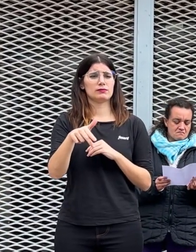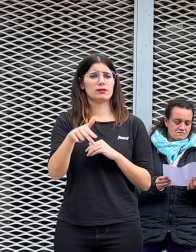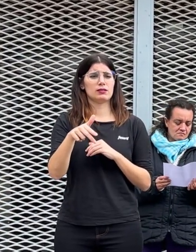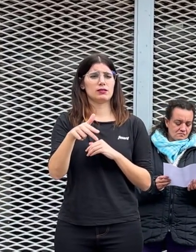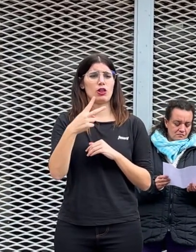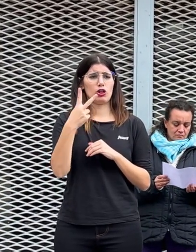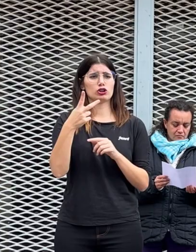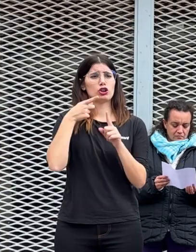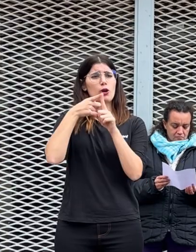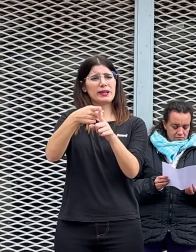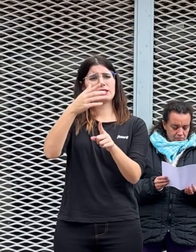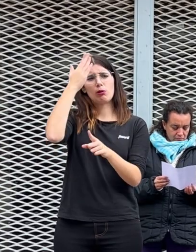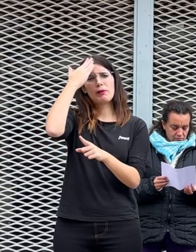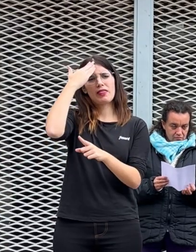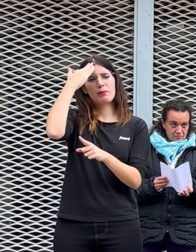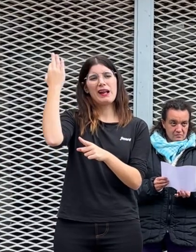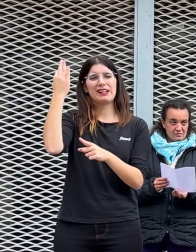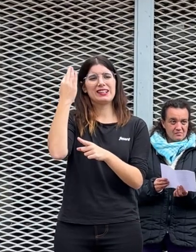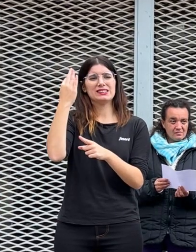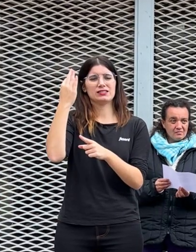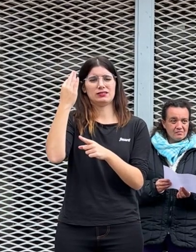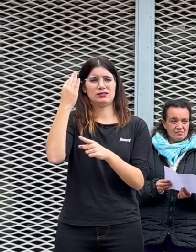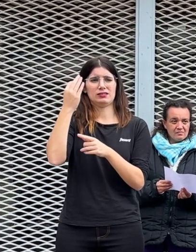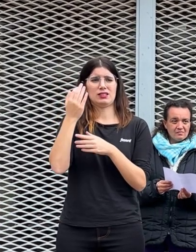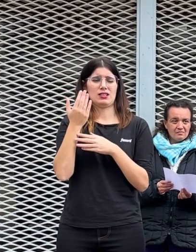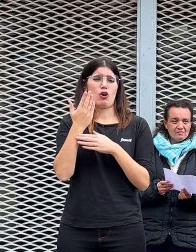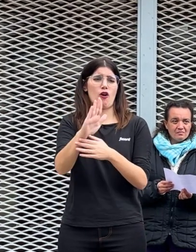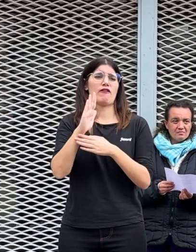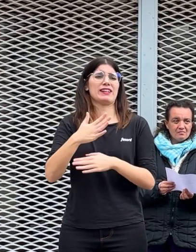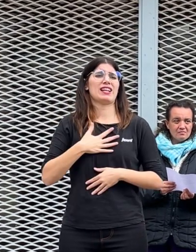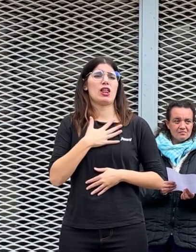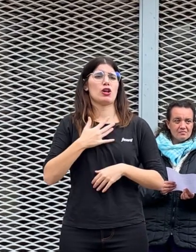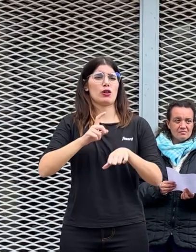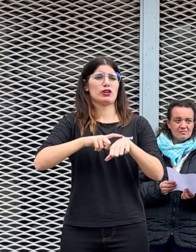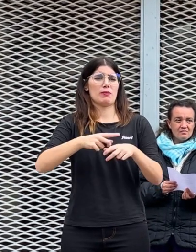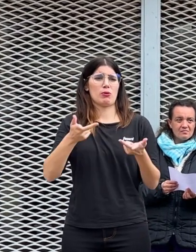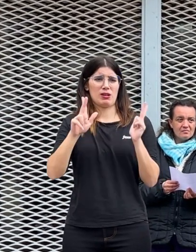principales: es oferta de ocio y tiempo